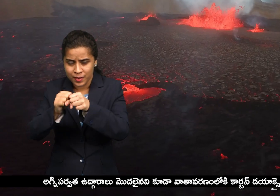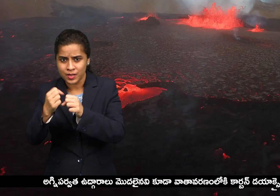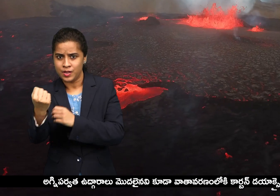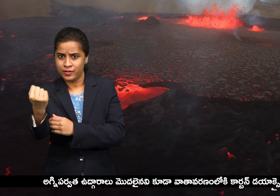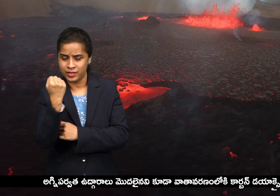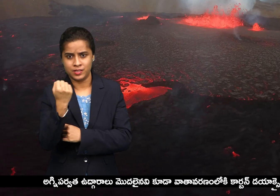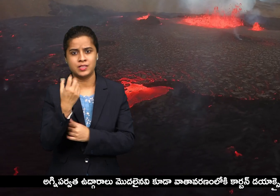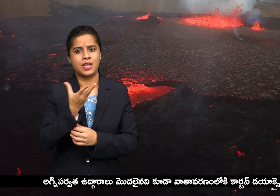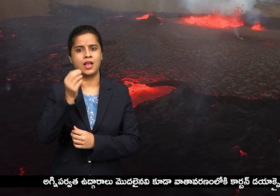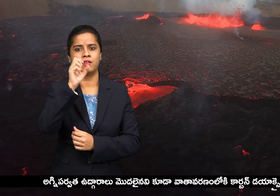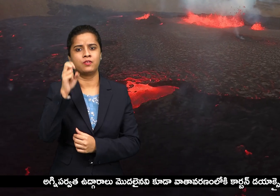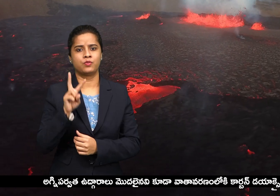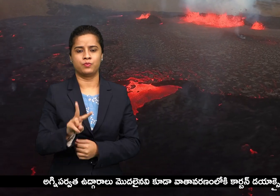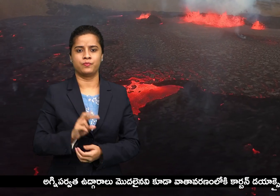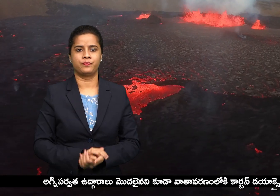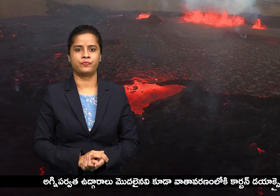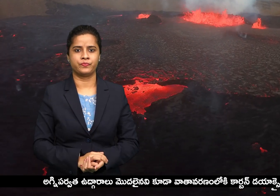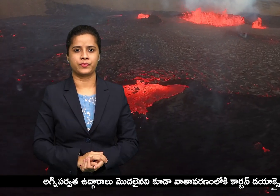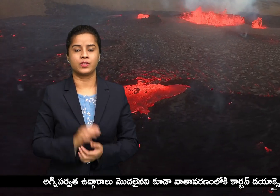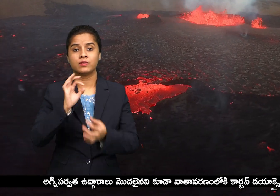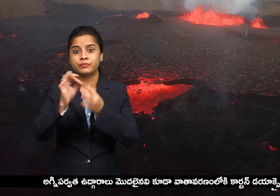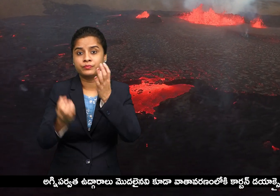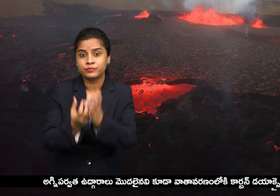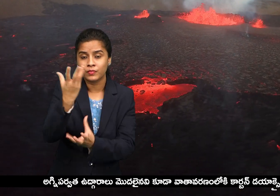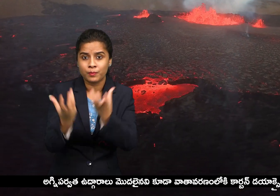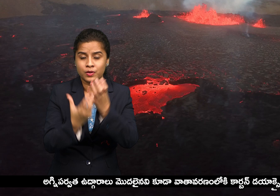కూడా వాతావరణంలోకి కార్బన్ డయాక్సైడ్ను తిరిగి పంపుతాయి.